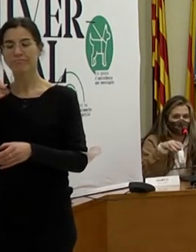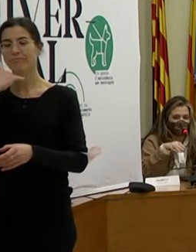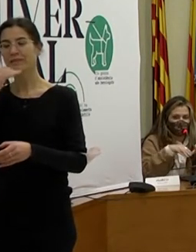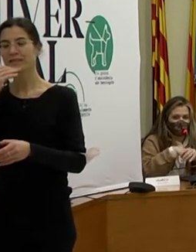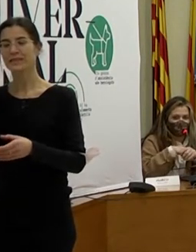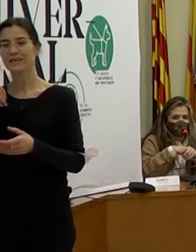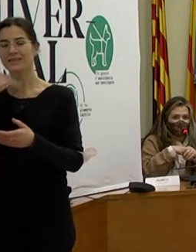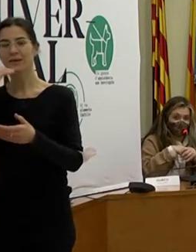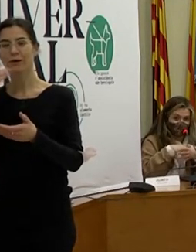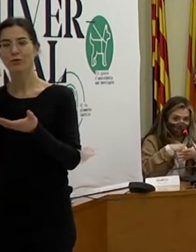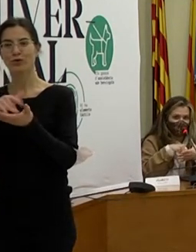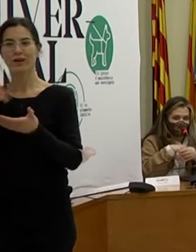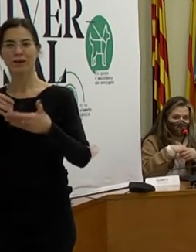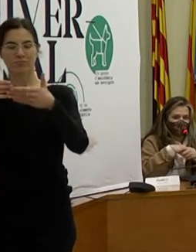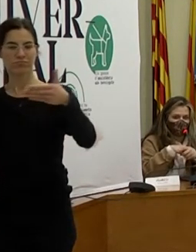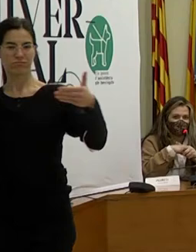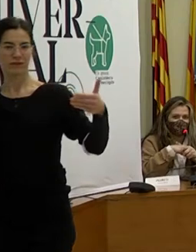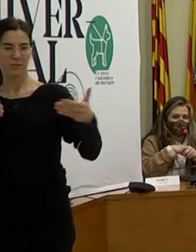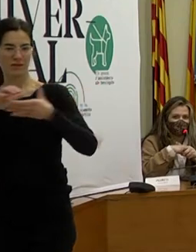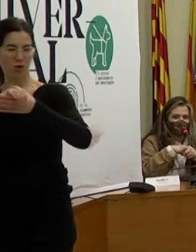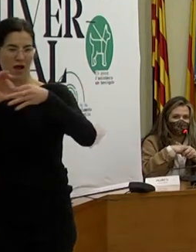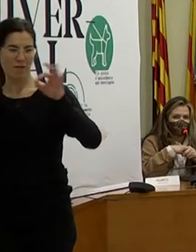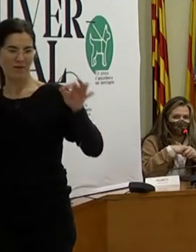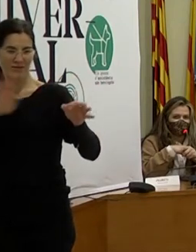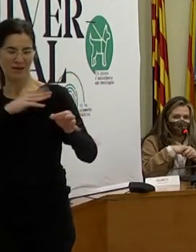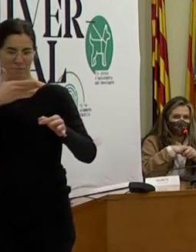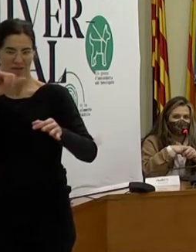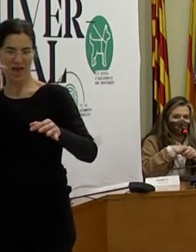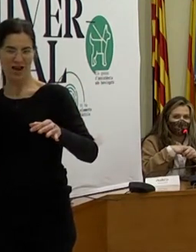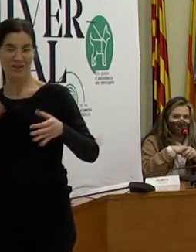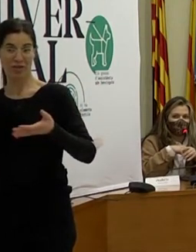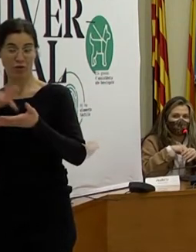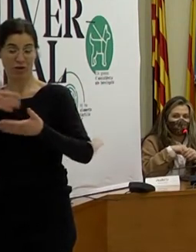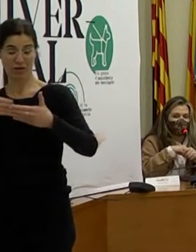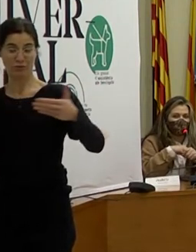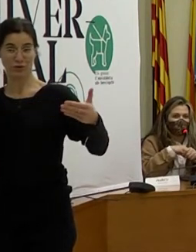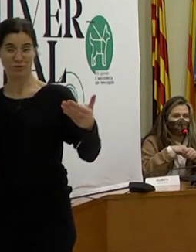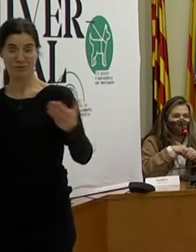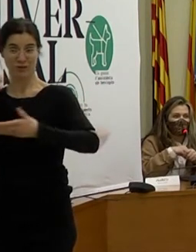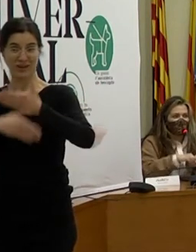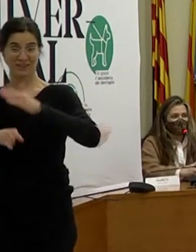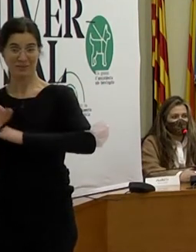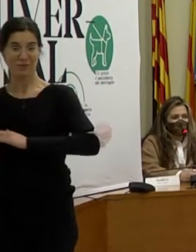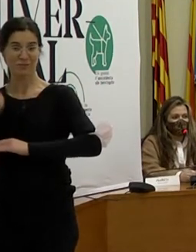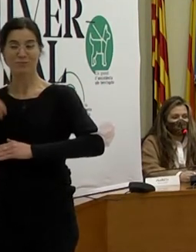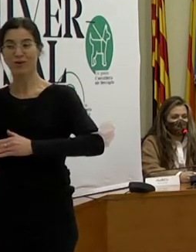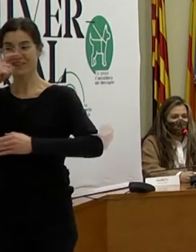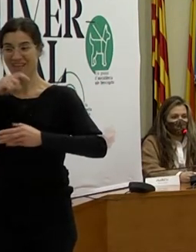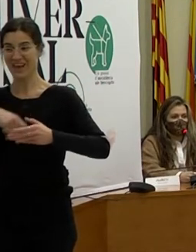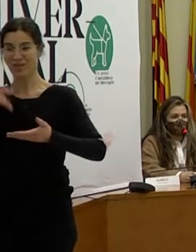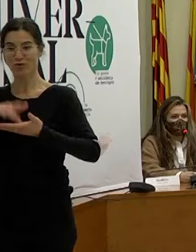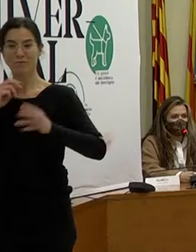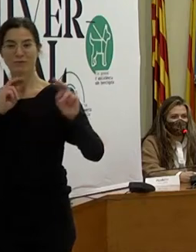fer una exposició, Amics en Biel va fer una exposició d'accessibilitat aquest any, al mes d'octubre, i arrel